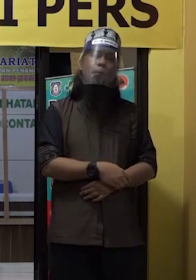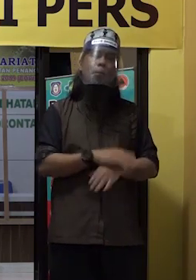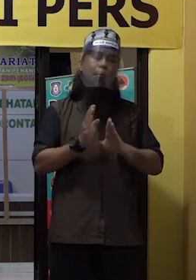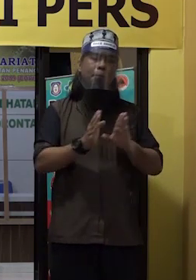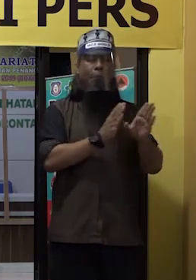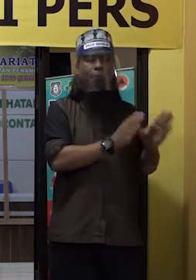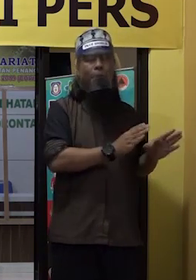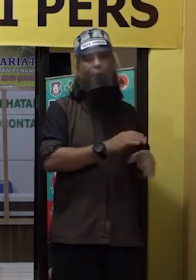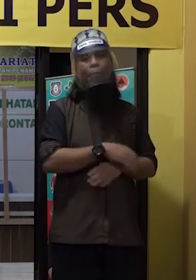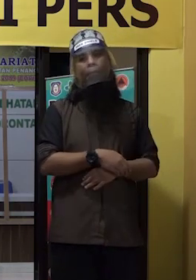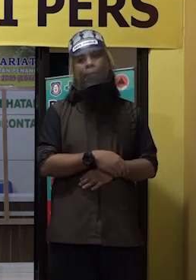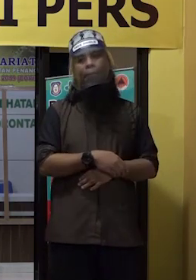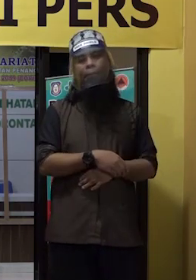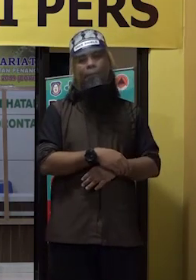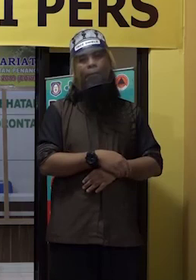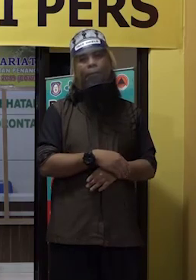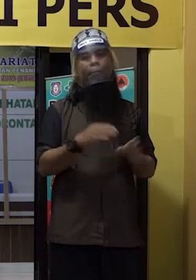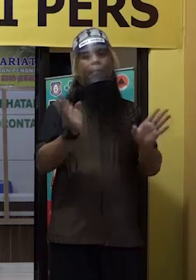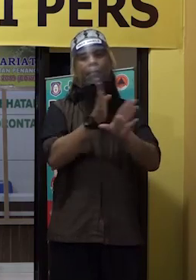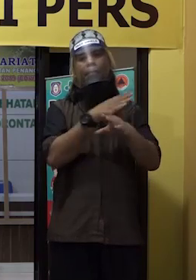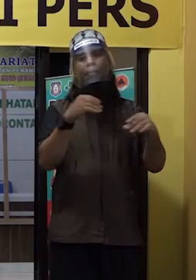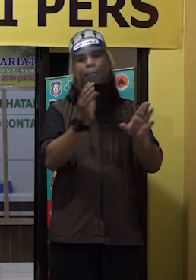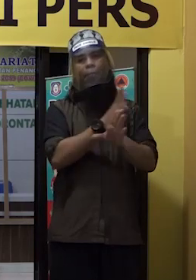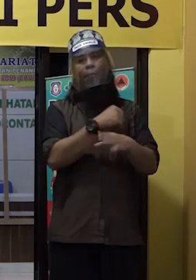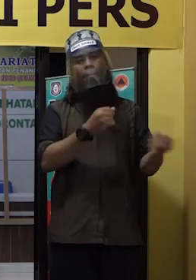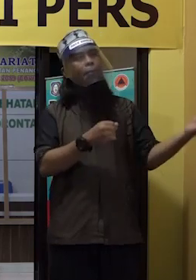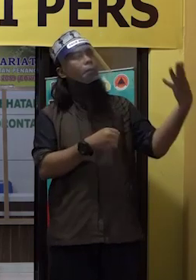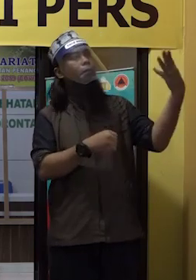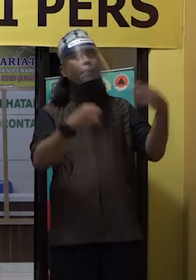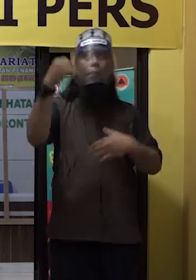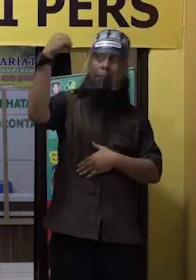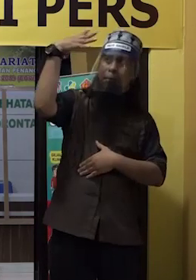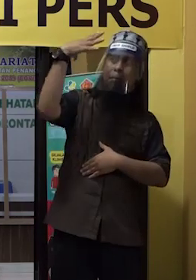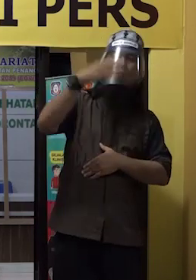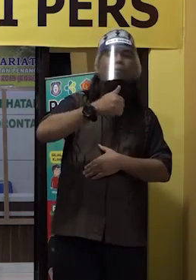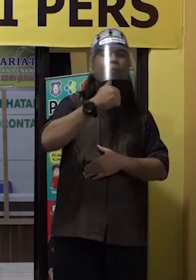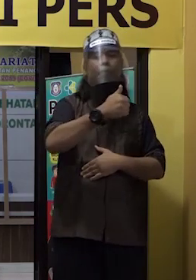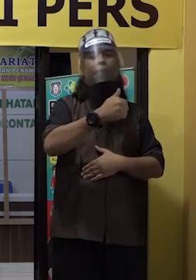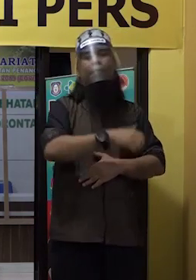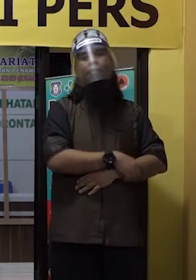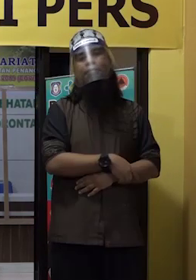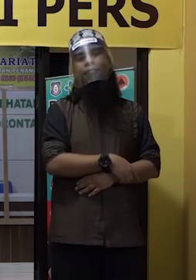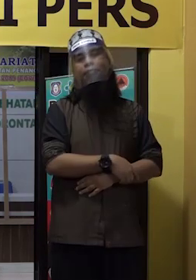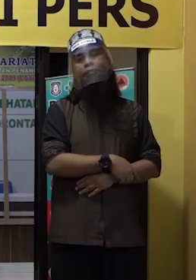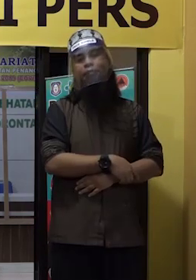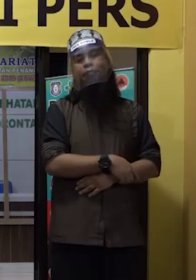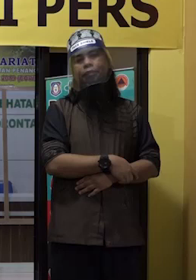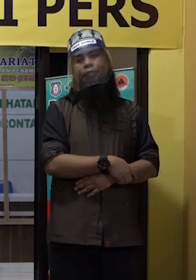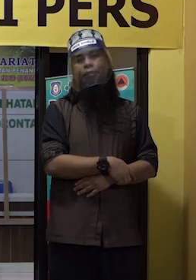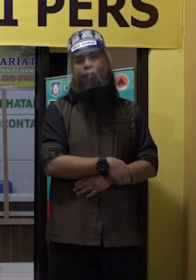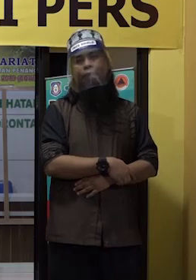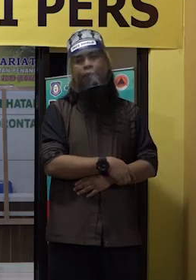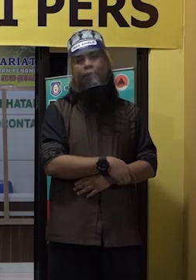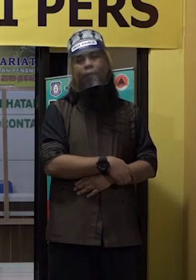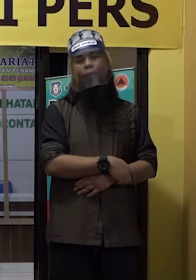kemudian sirkulasi udara dan pencahayaan yang baik. Ini dalam rangka supaya pasien itu bisa segera